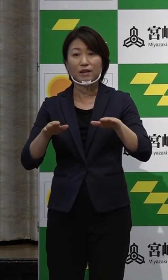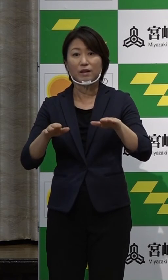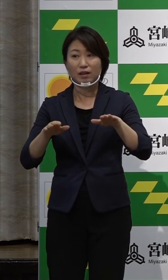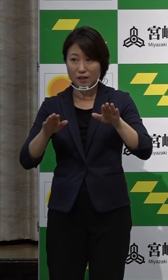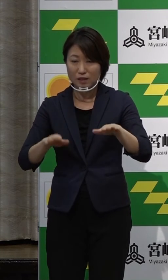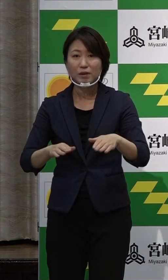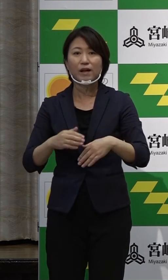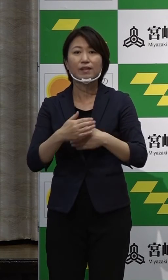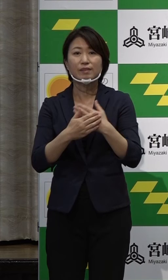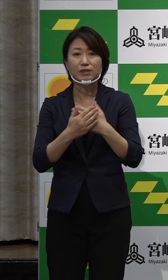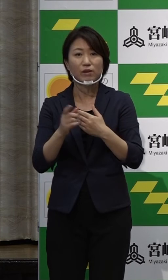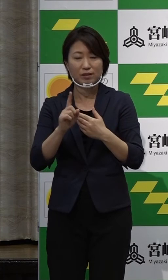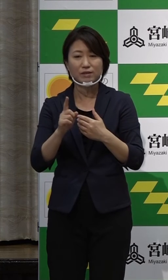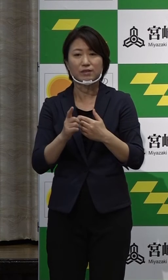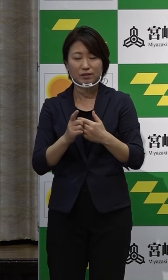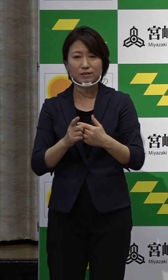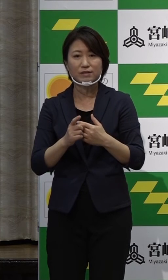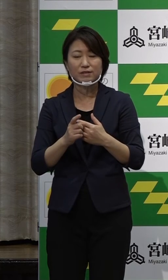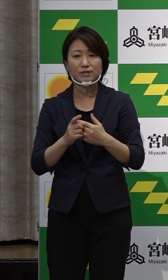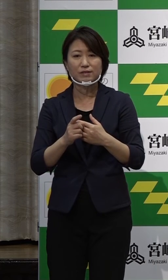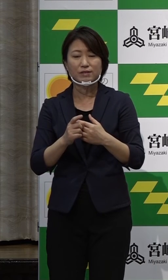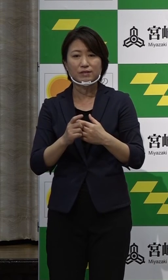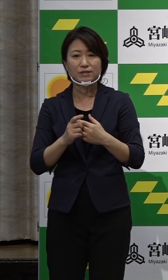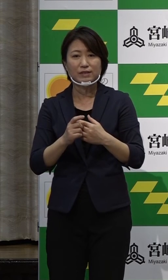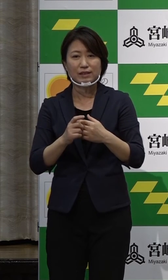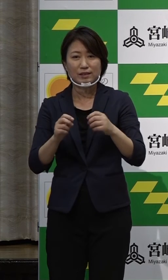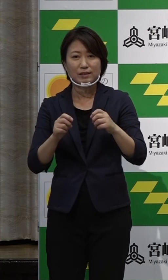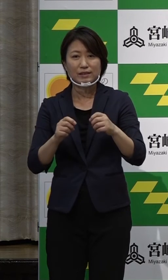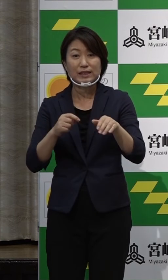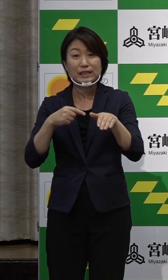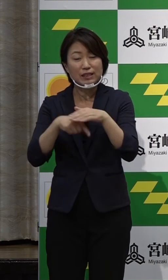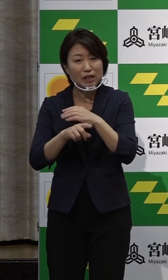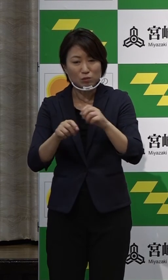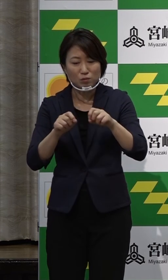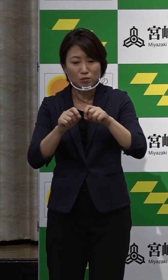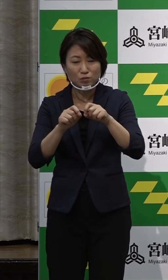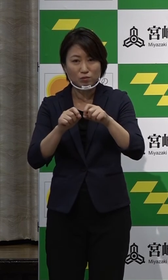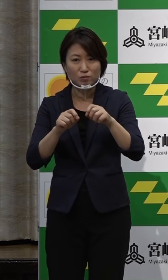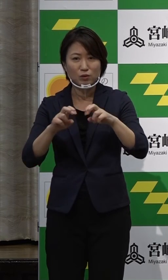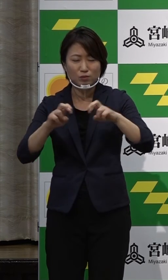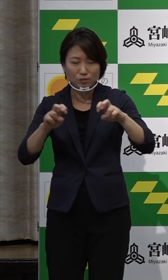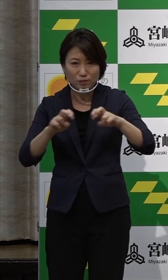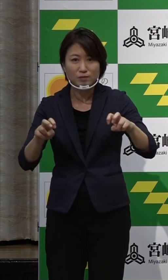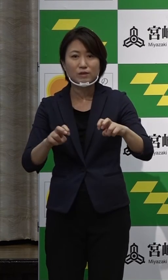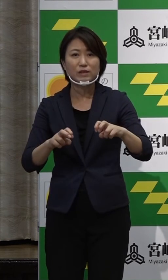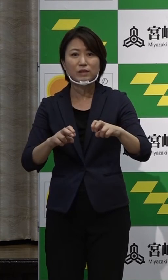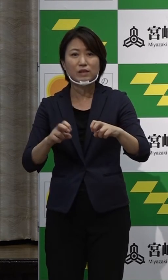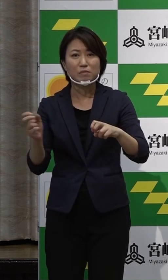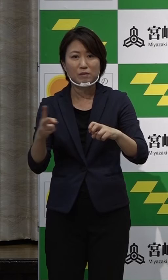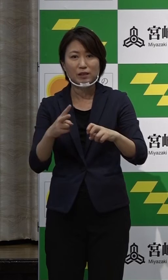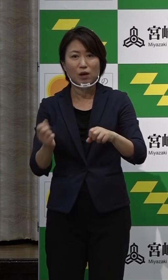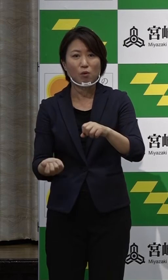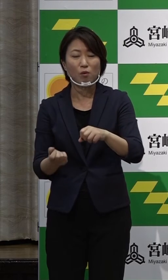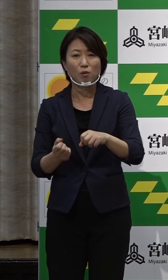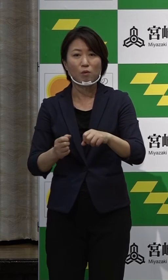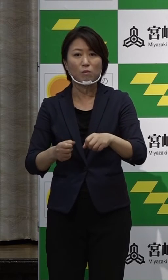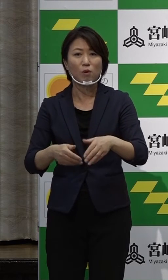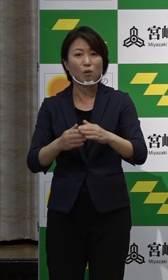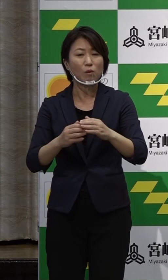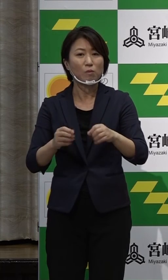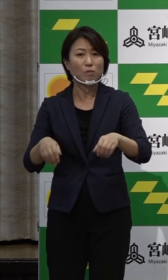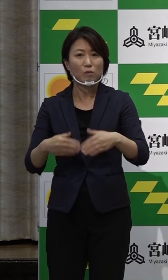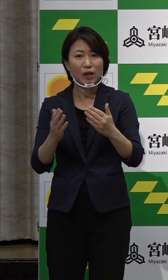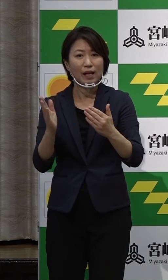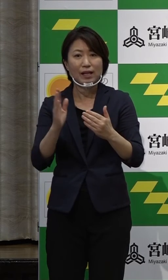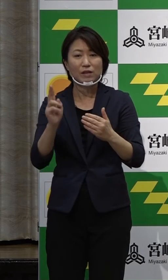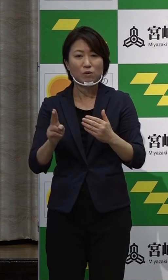は原因の究明でありますとか、再発防止に向けた対応、そういったところの説明というものを